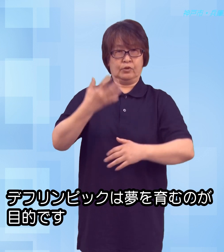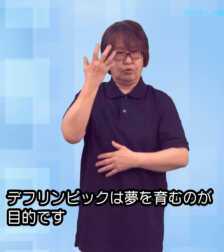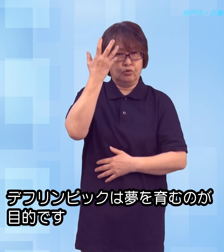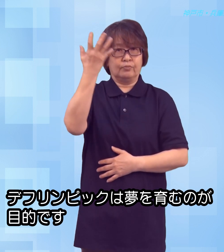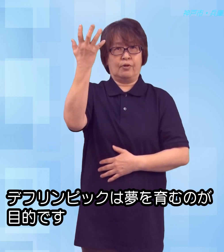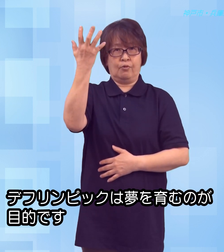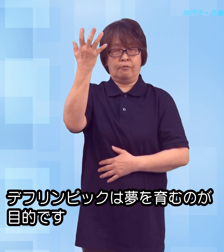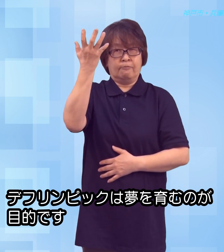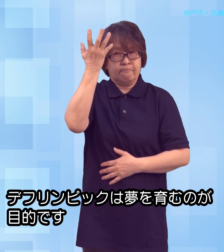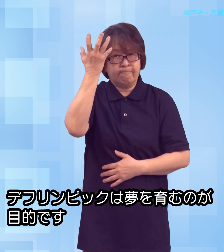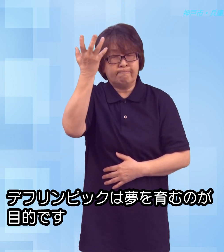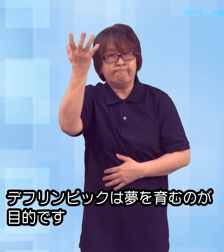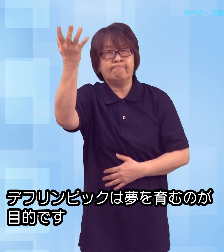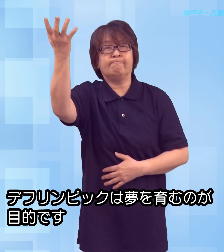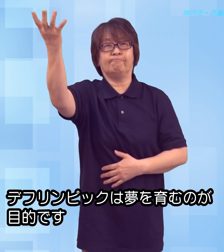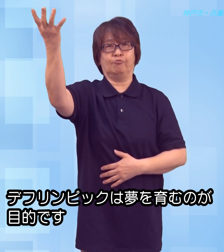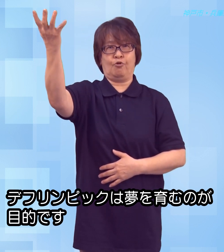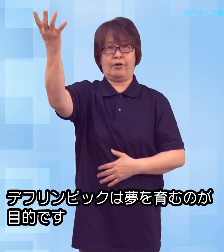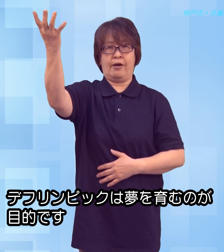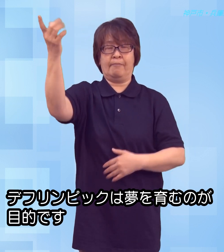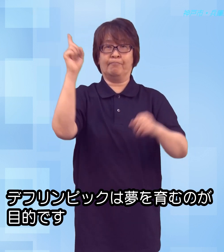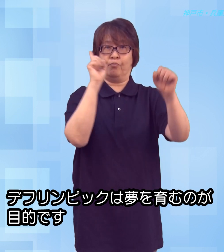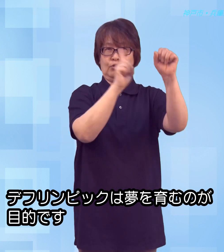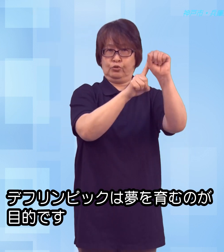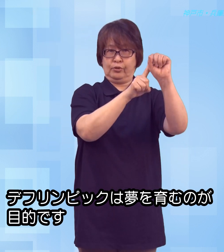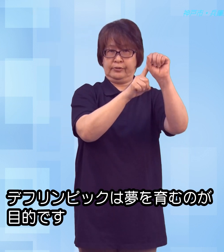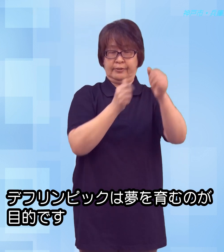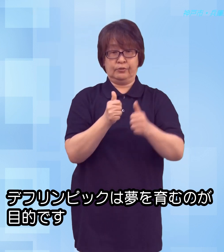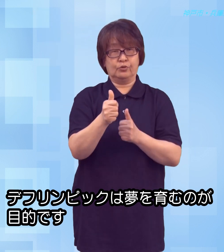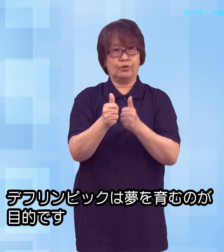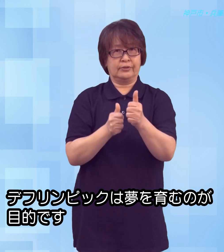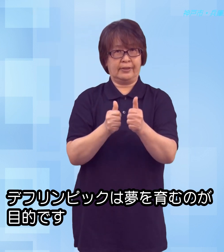デフリンピックは夢を育むのが目的です